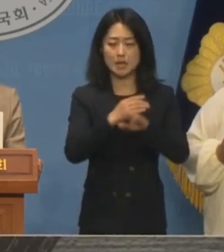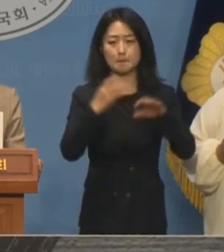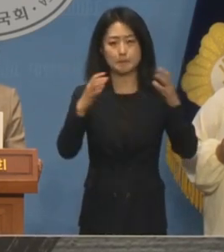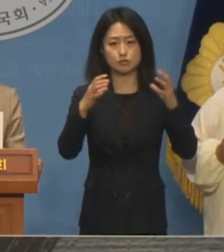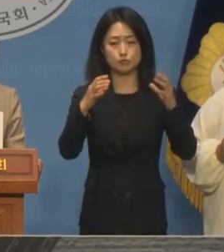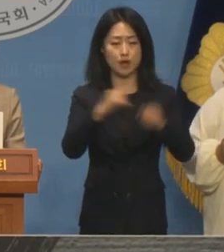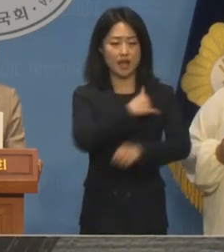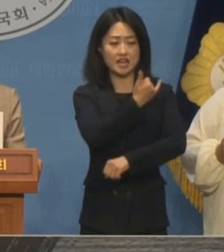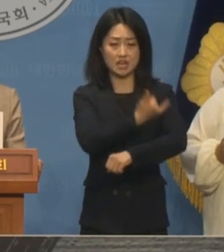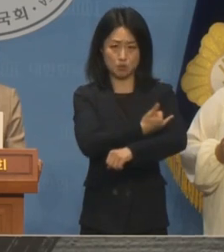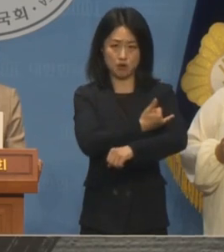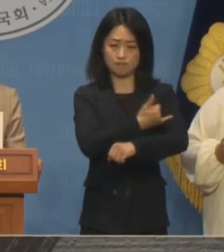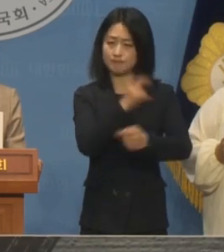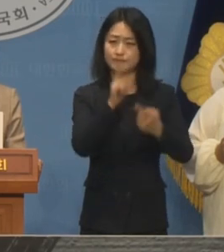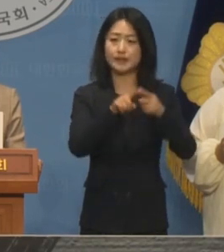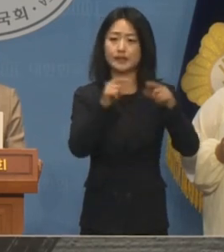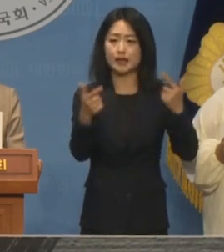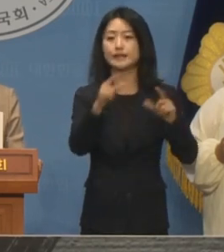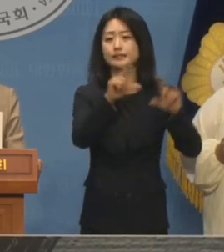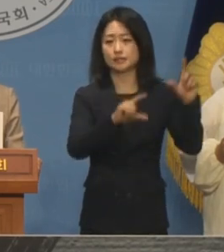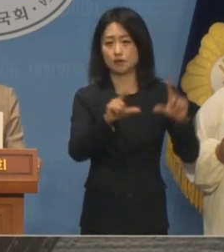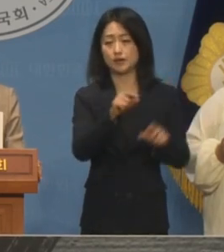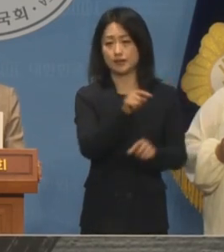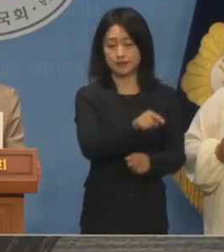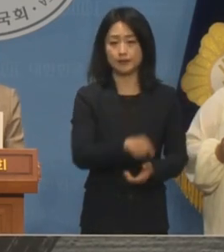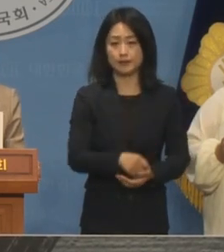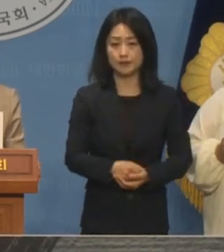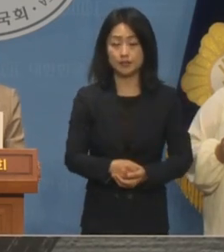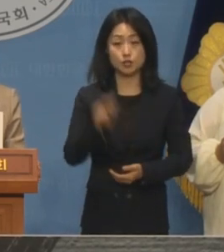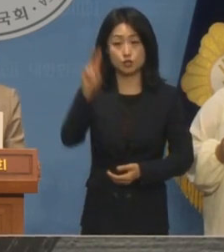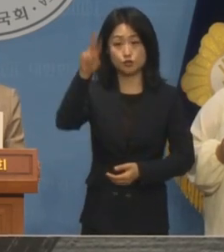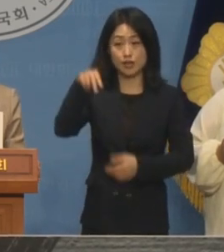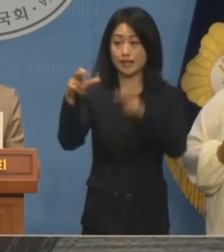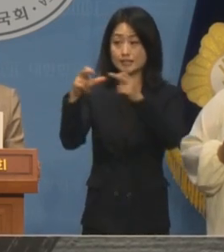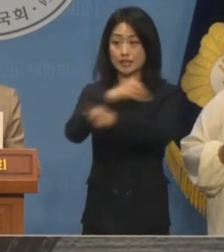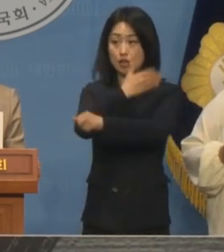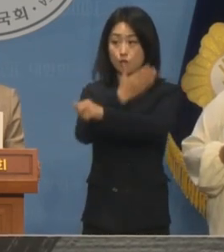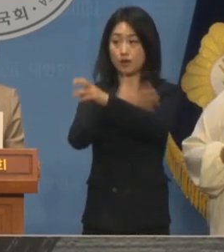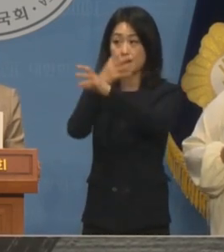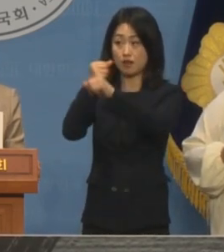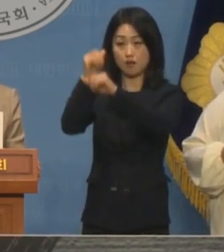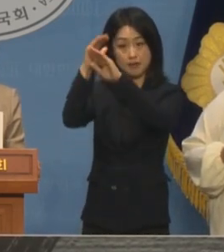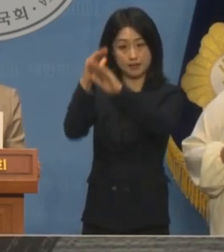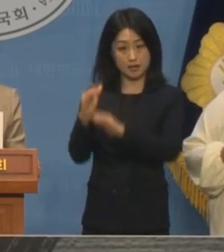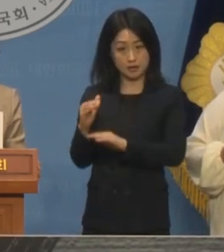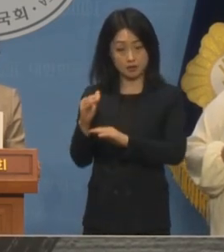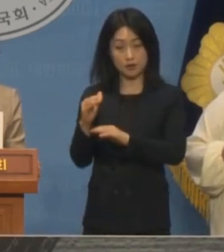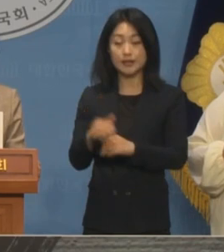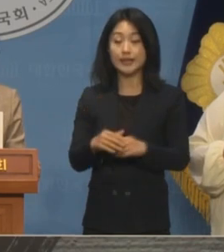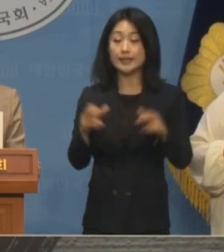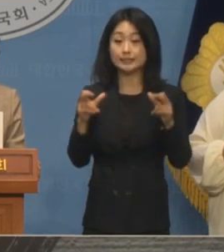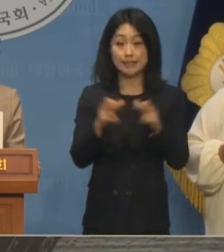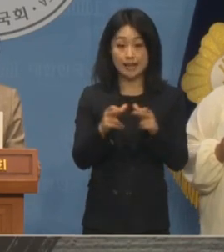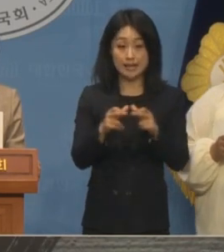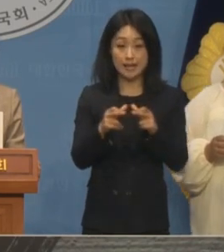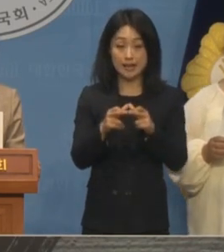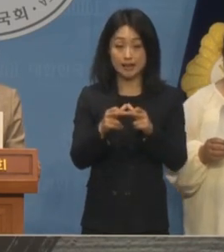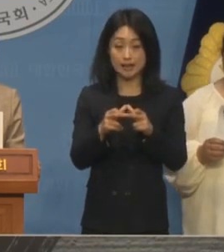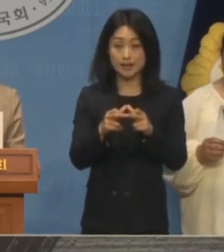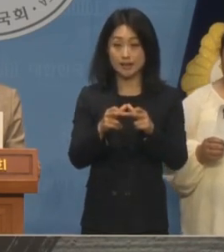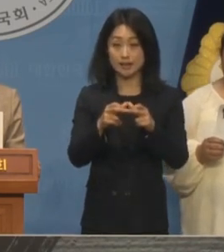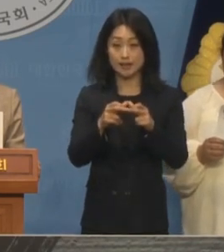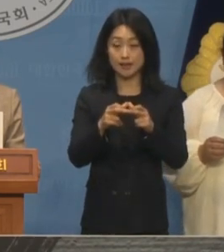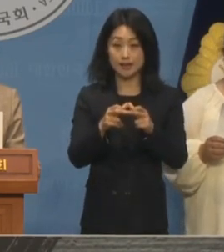민주주의와 인권의 후퇴입니다. 유엔 장애인 권리 협약에서는 장애를 다음과